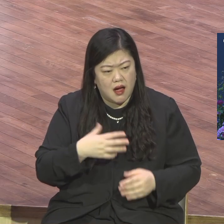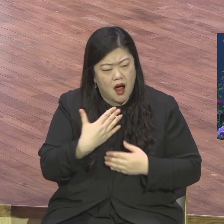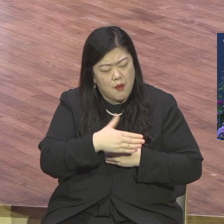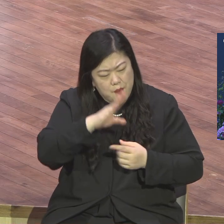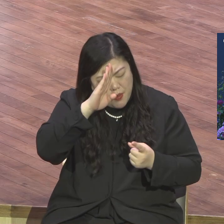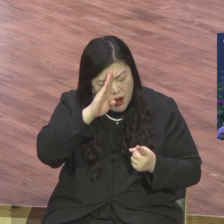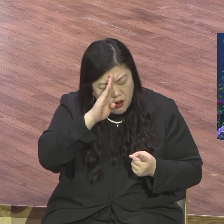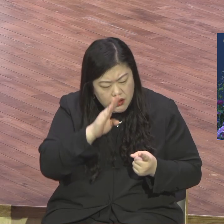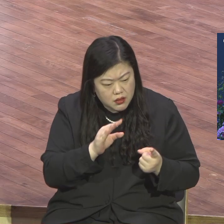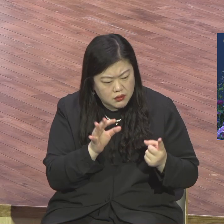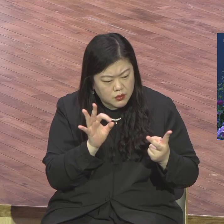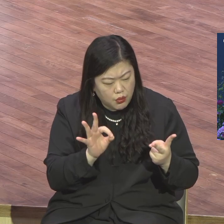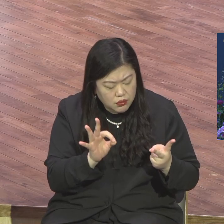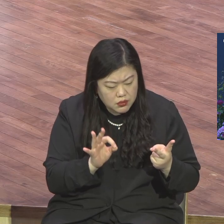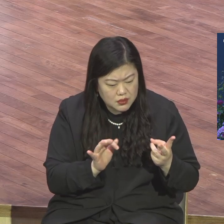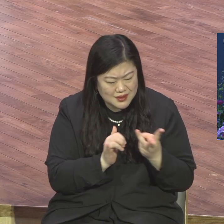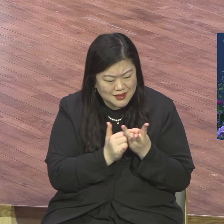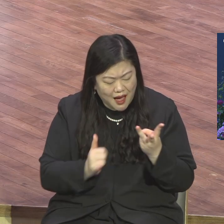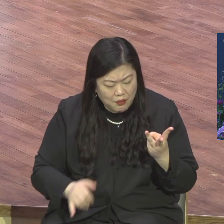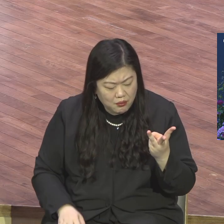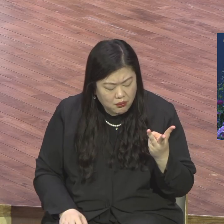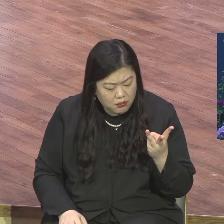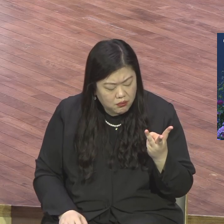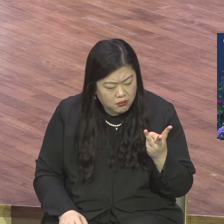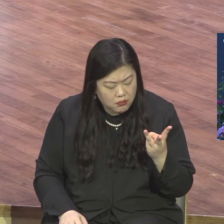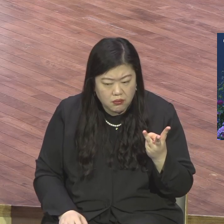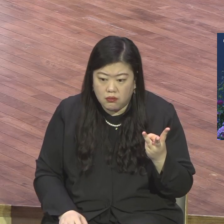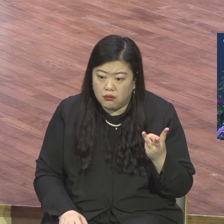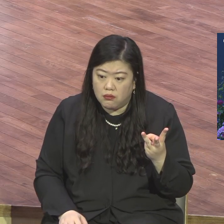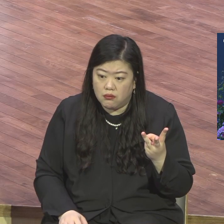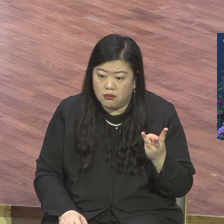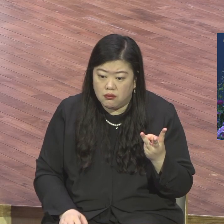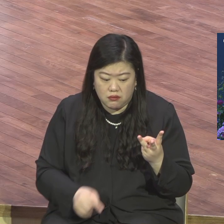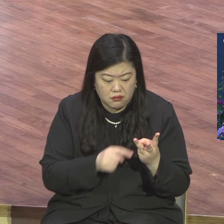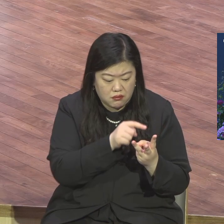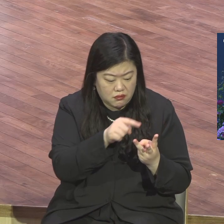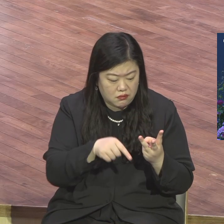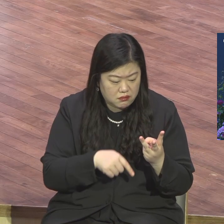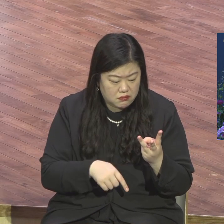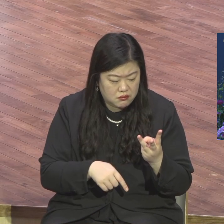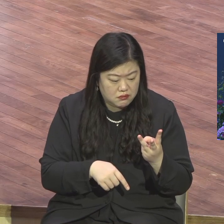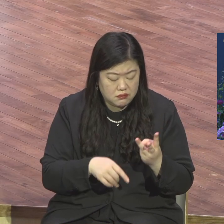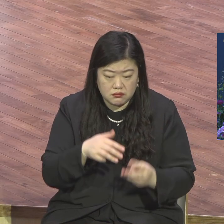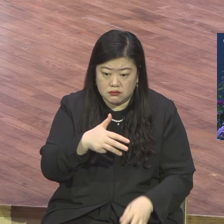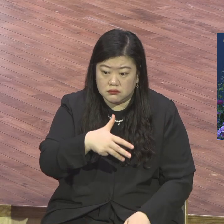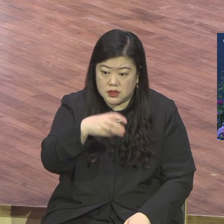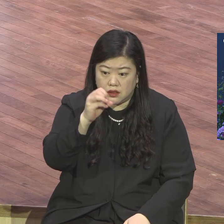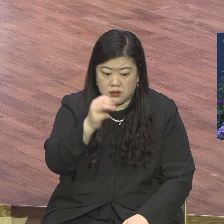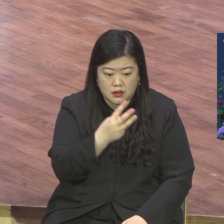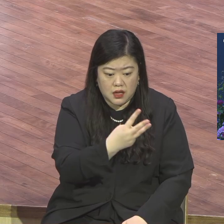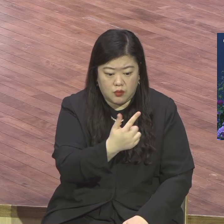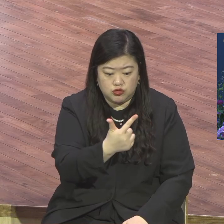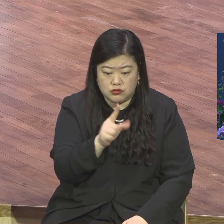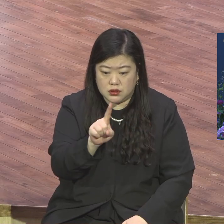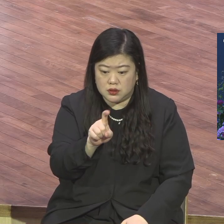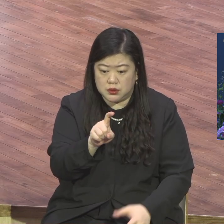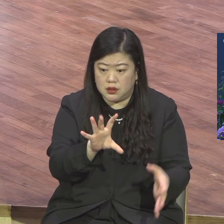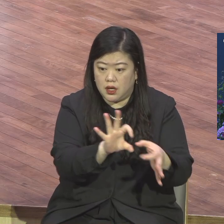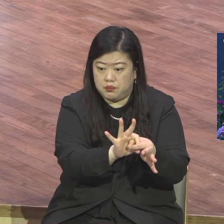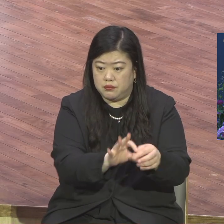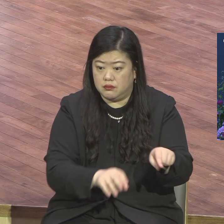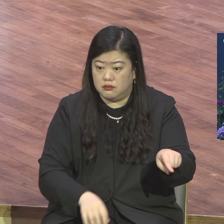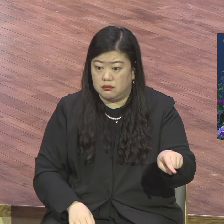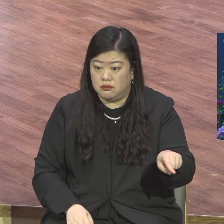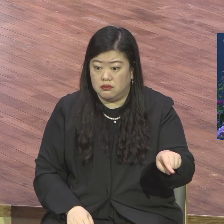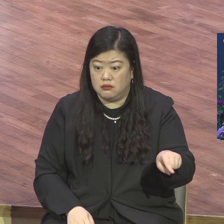아니에요. 서론적인 거예요. 다 장세 3장 중심이고 6장 중심이고 11장 중심이에요. 뭐 어떤 변명도